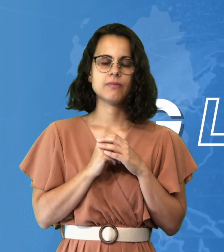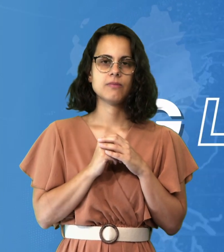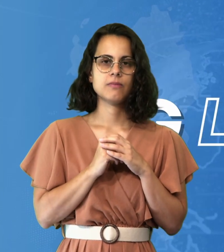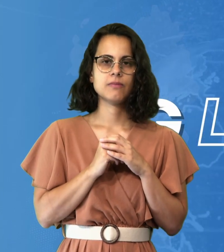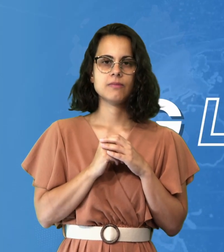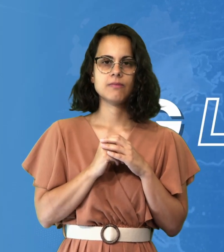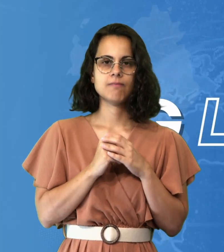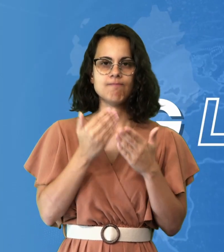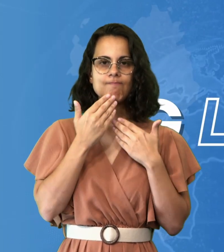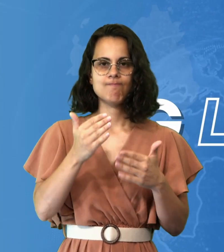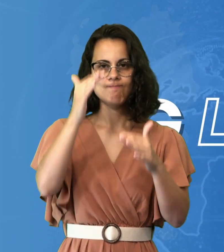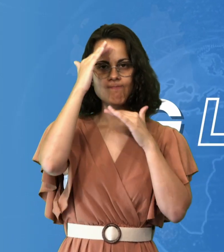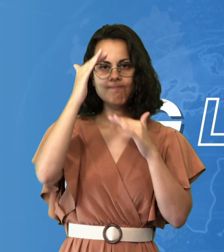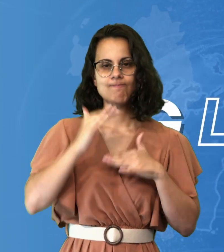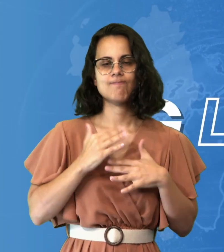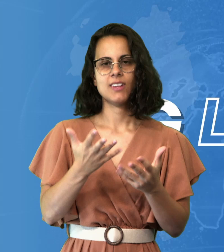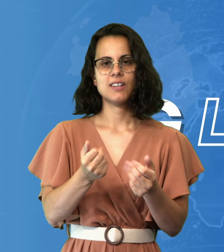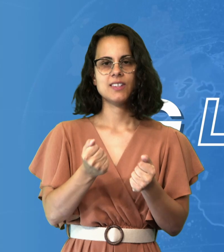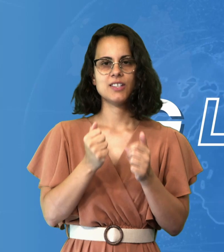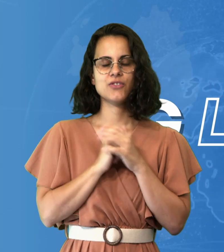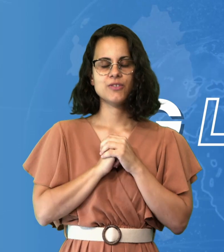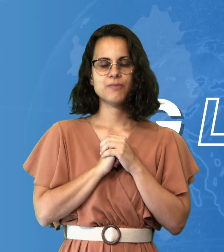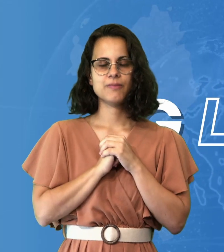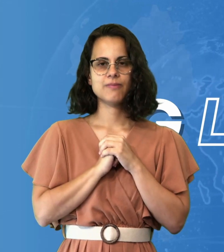Grazie per l'attenzione, arrivederci.